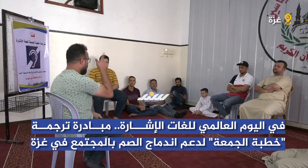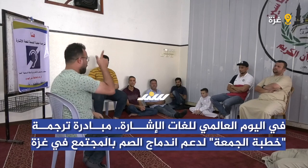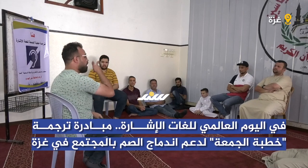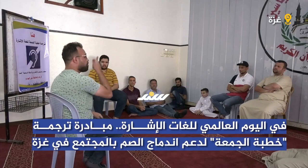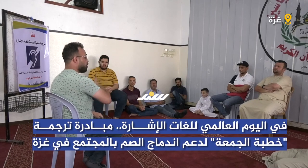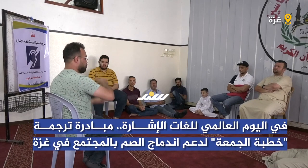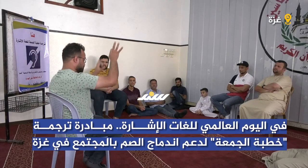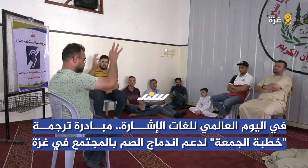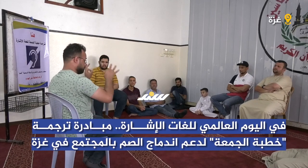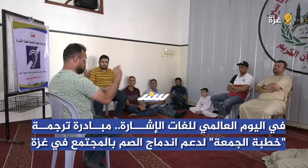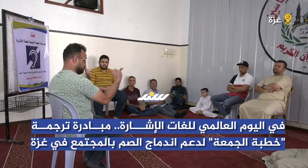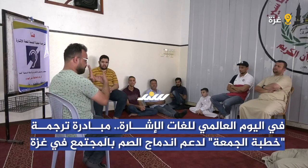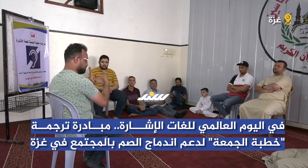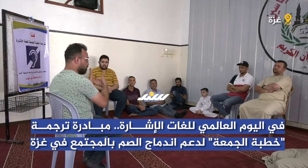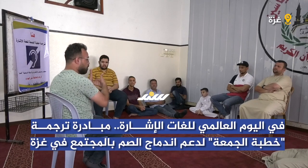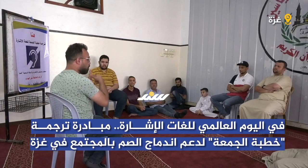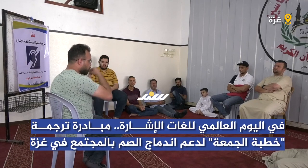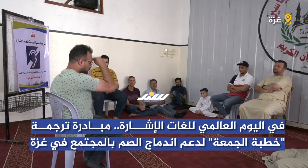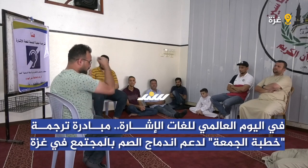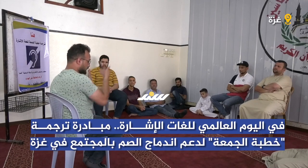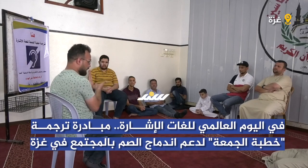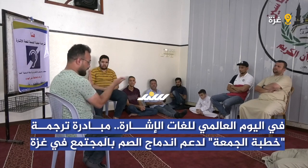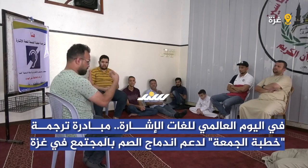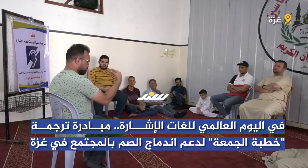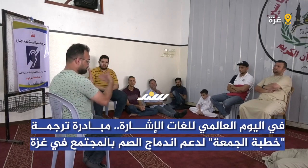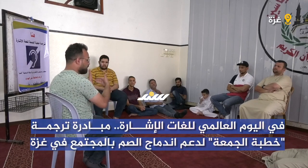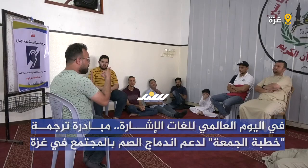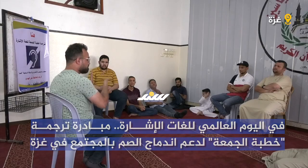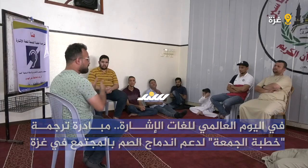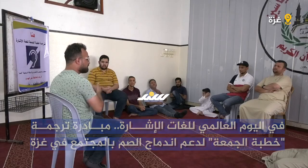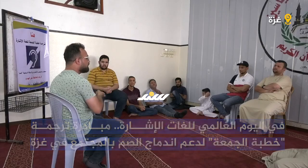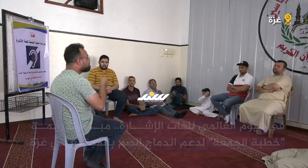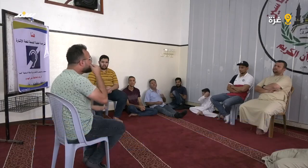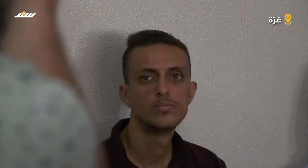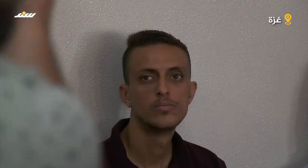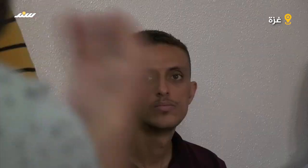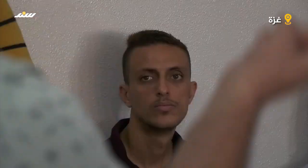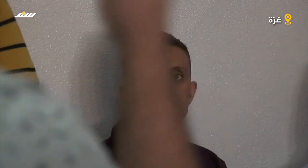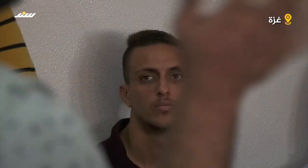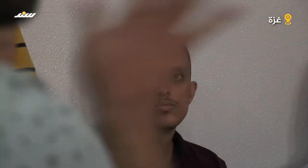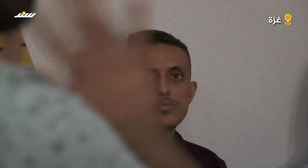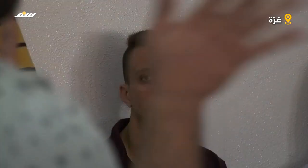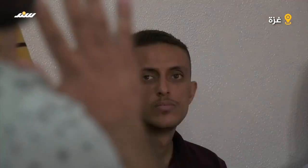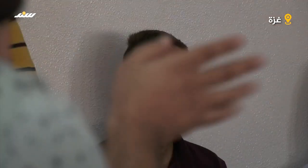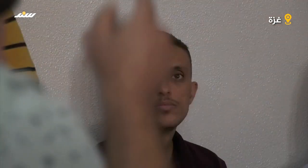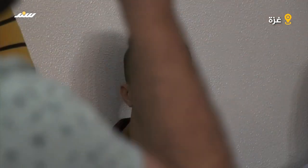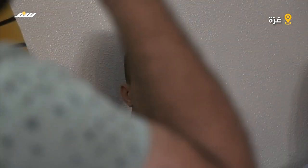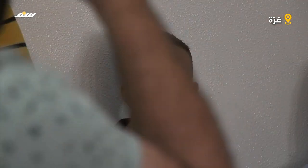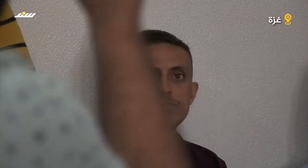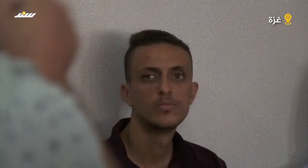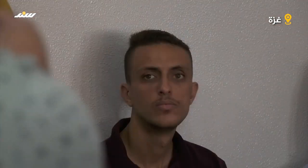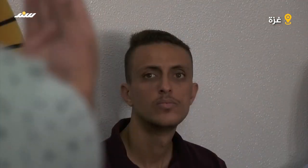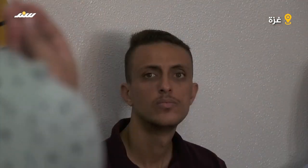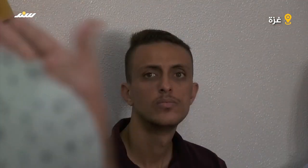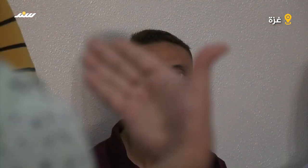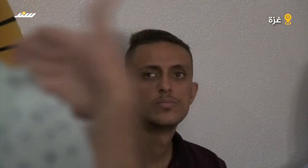جل جلاله في كتابه الكريم ياسين أن ما أعده له في